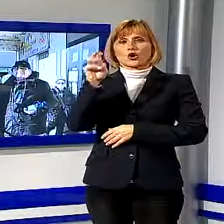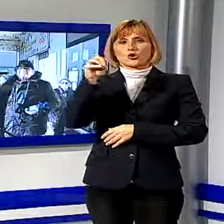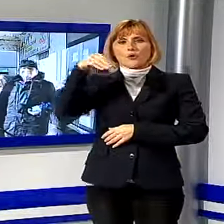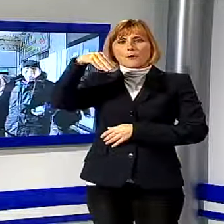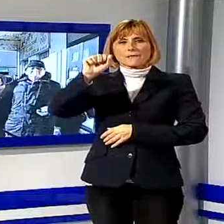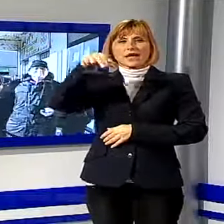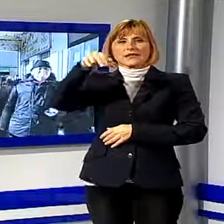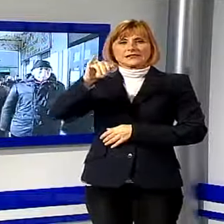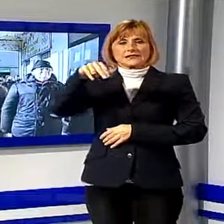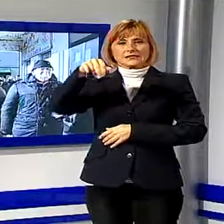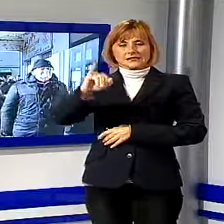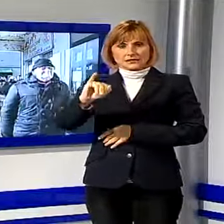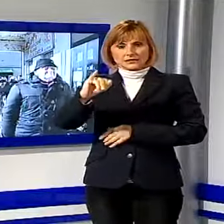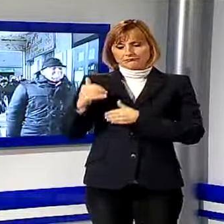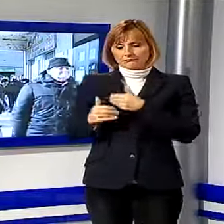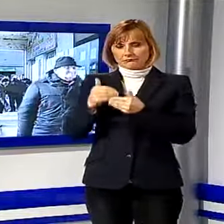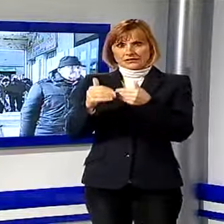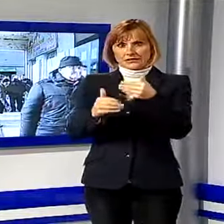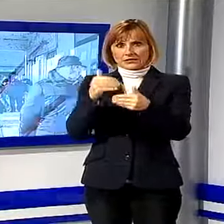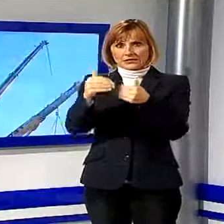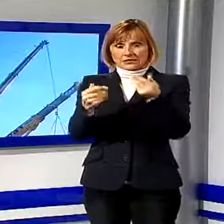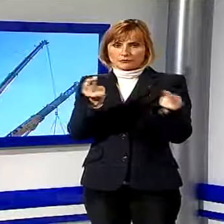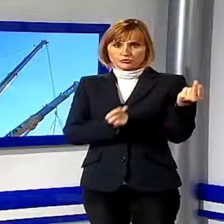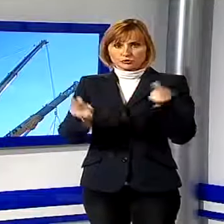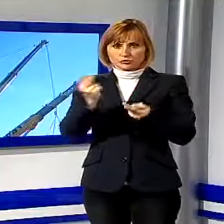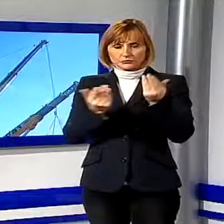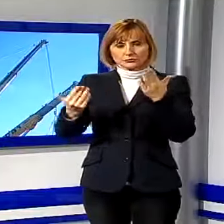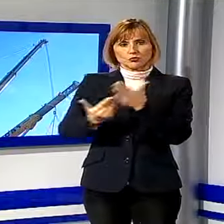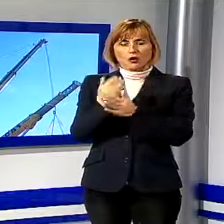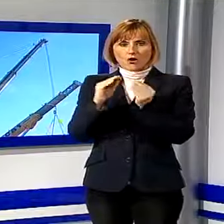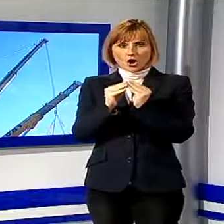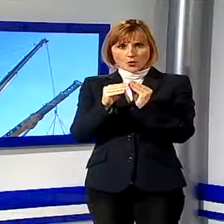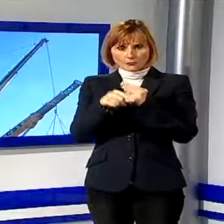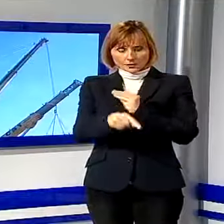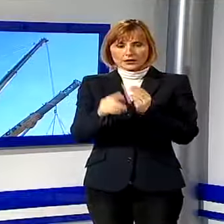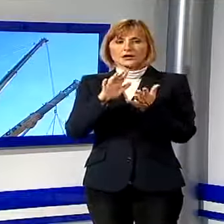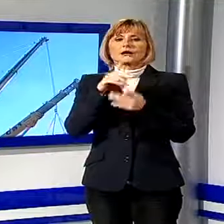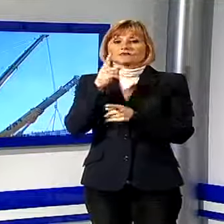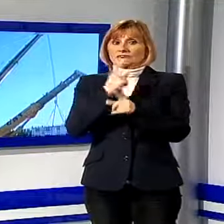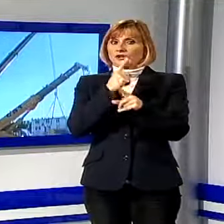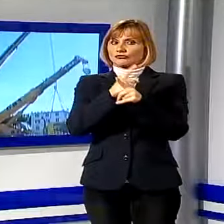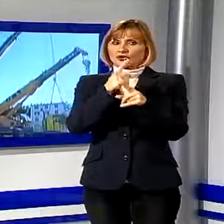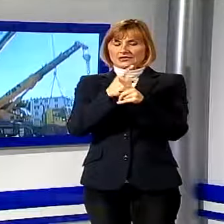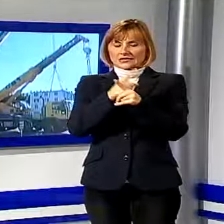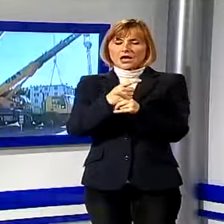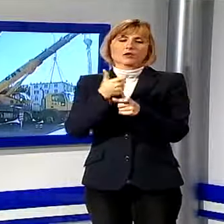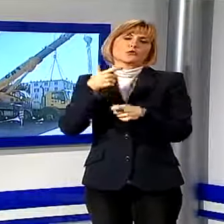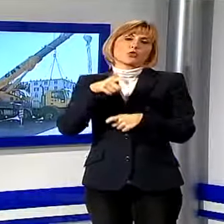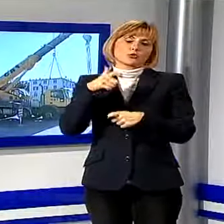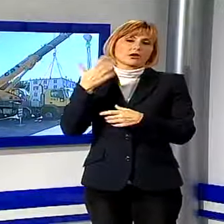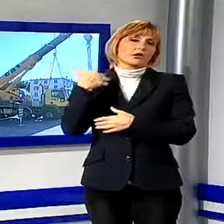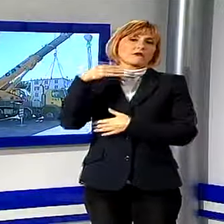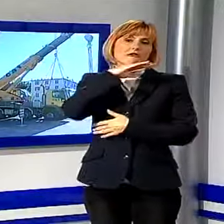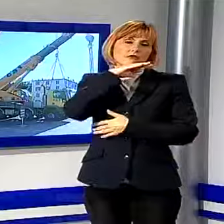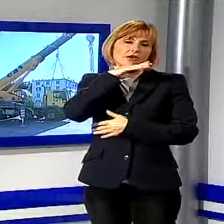l'iter della progettazione di questa nuova opera che era diventata necessaria viste le condizioni in cui si trovava il